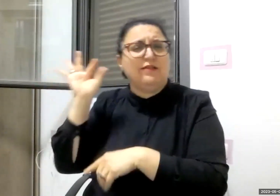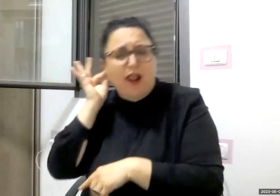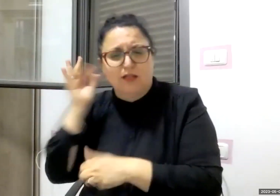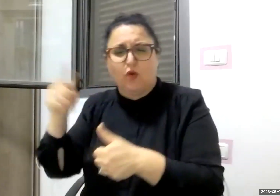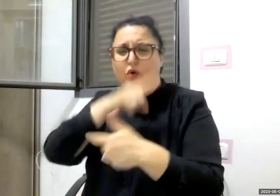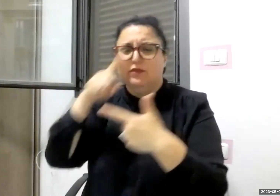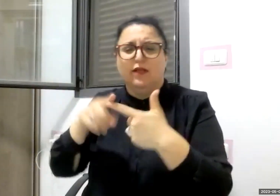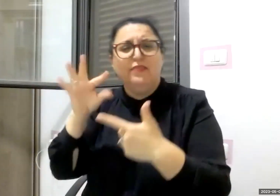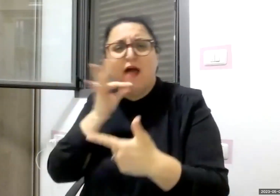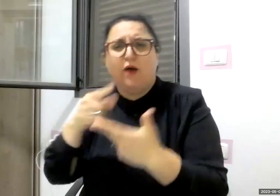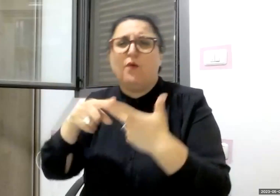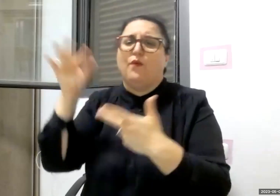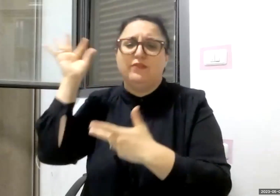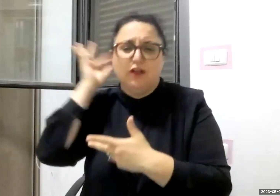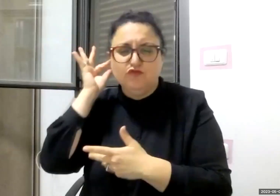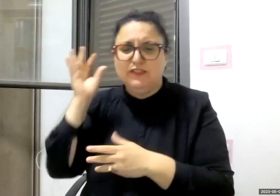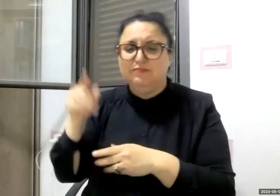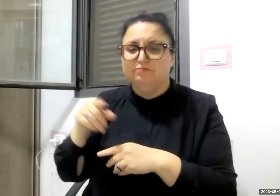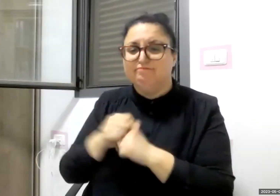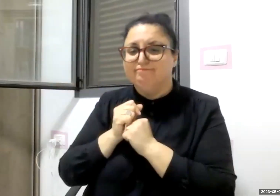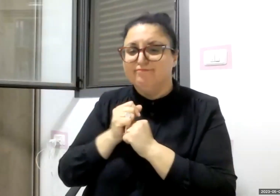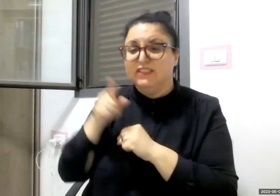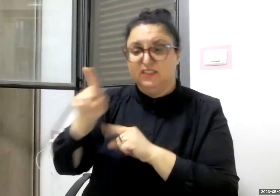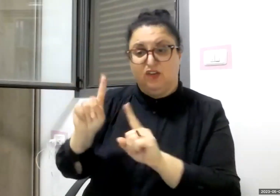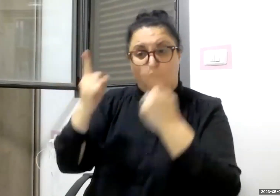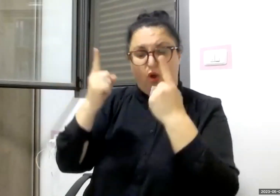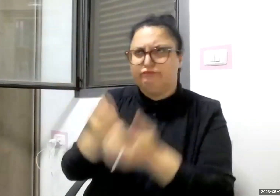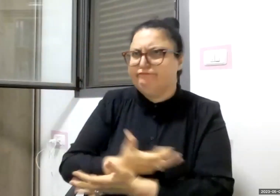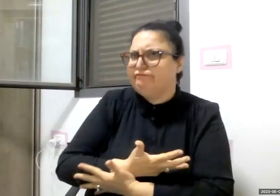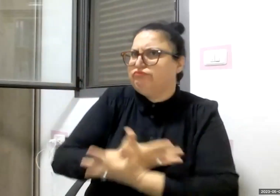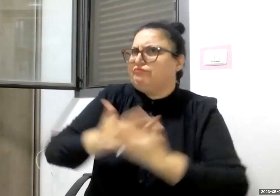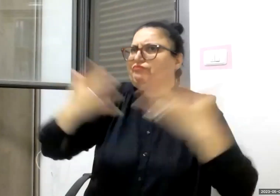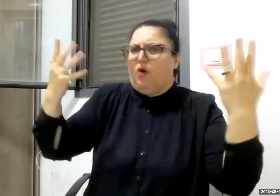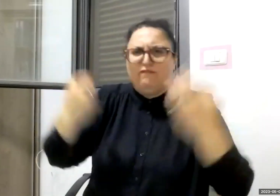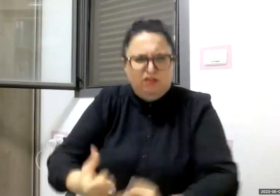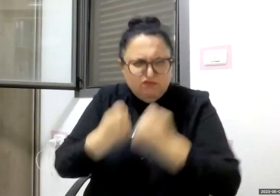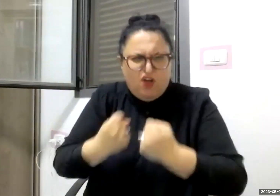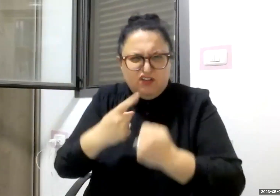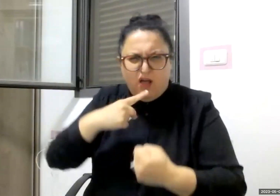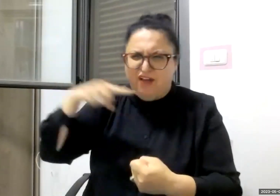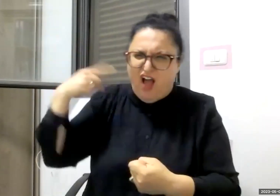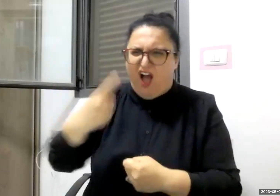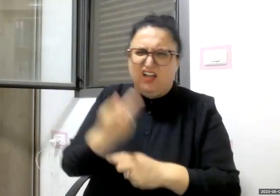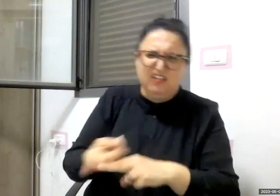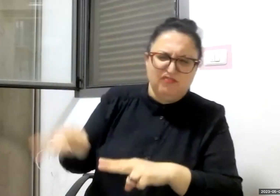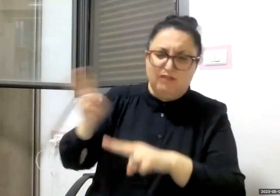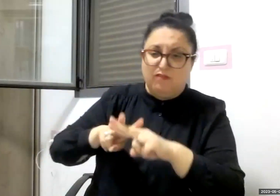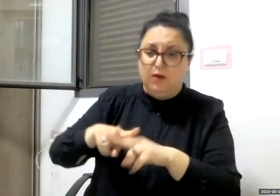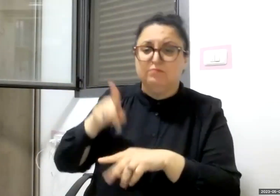הסללה כפולה של ילדות, נשים ונערות, וזה קורה באופן כל כך חריף